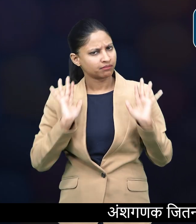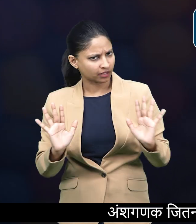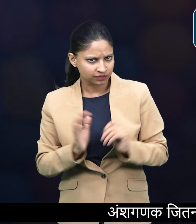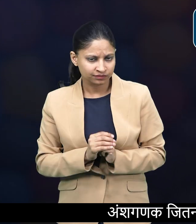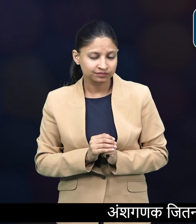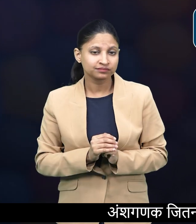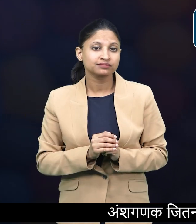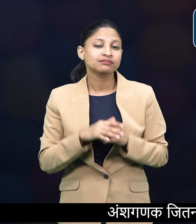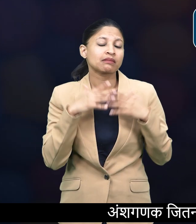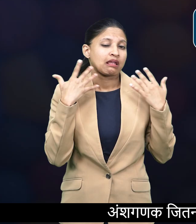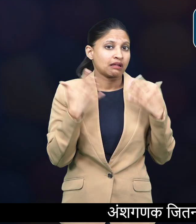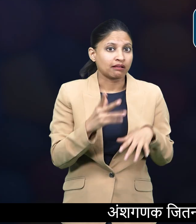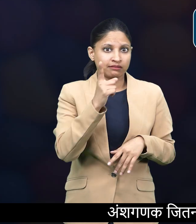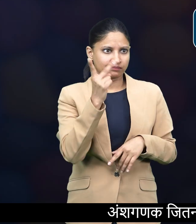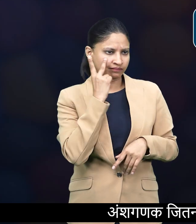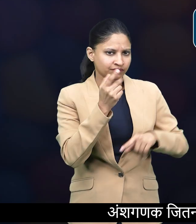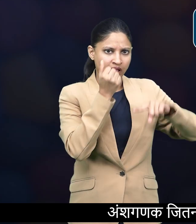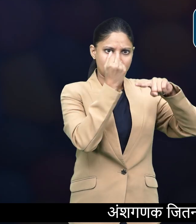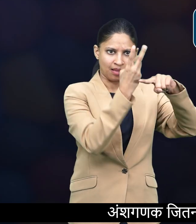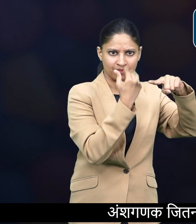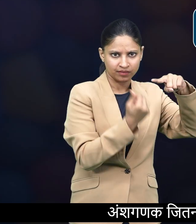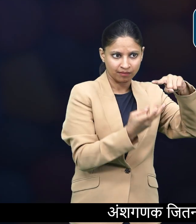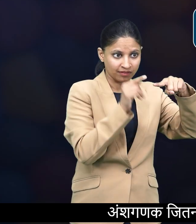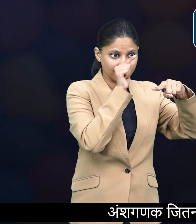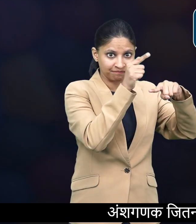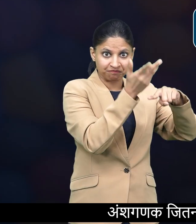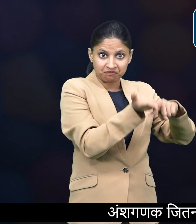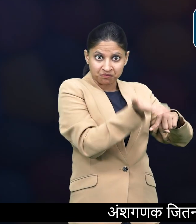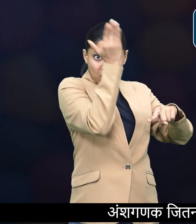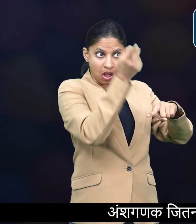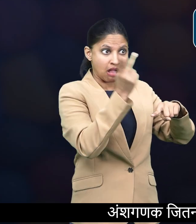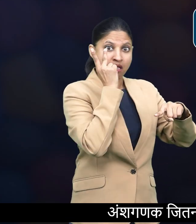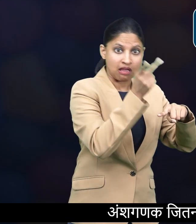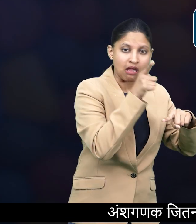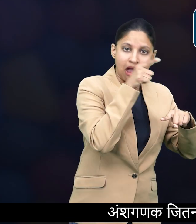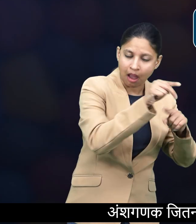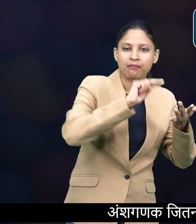अंशगणक जितना बड़ा होगा, अंश उतना ही बड़ा होगा।